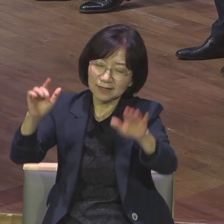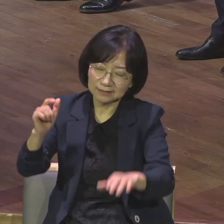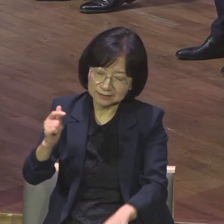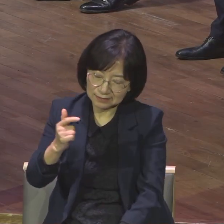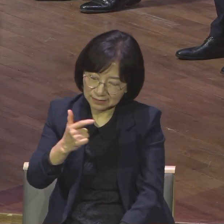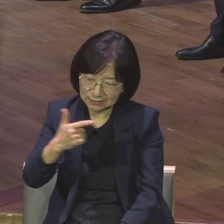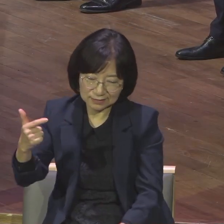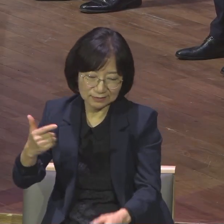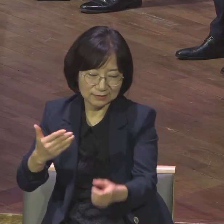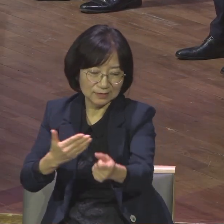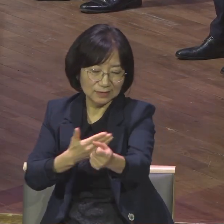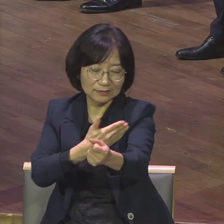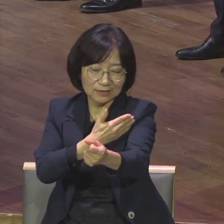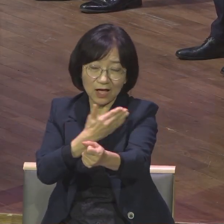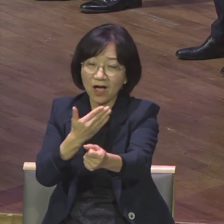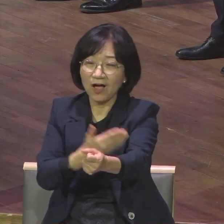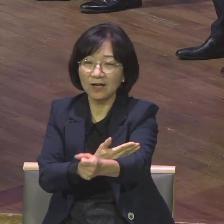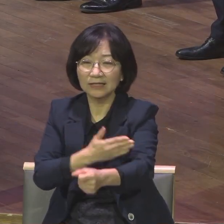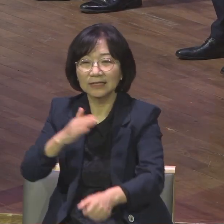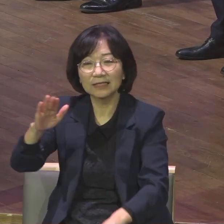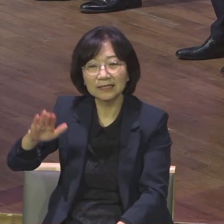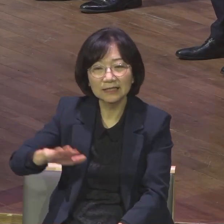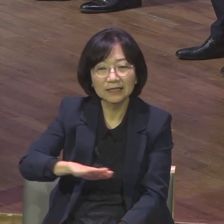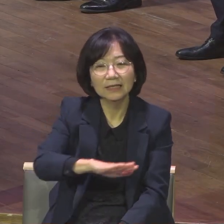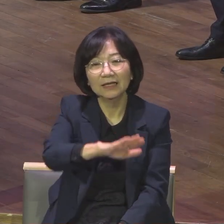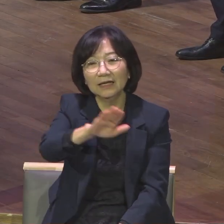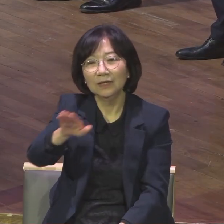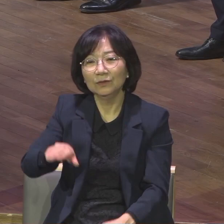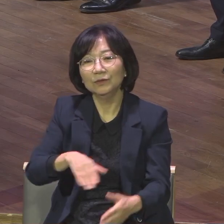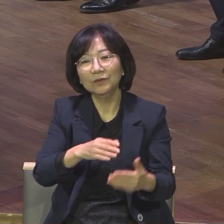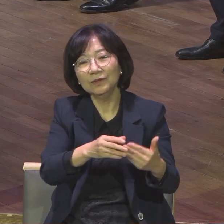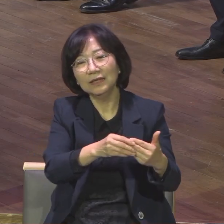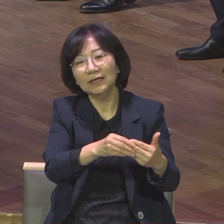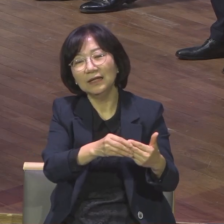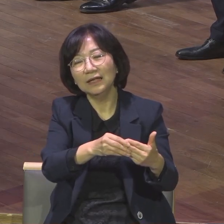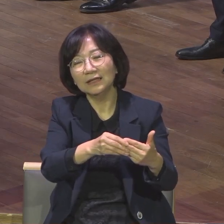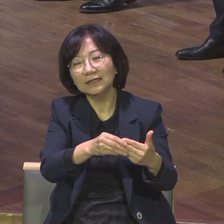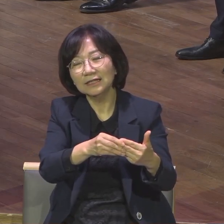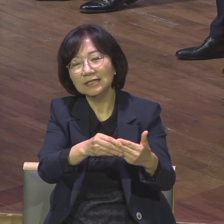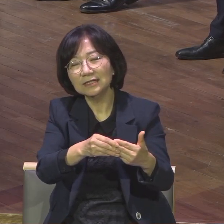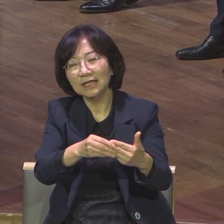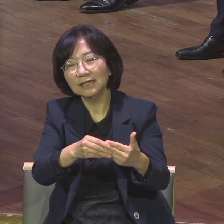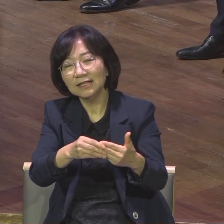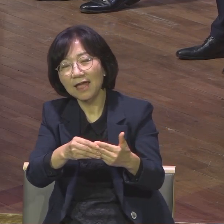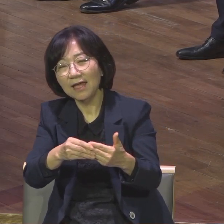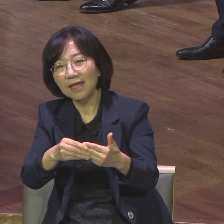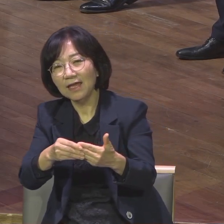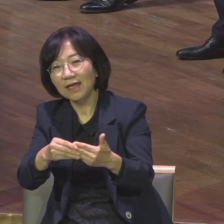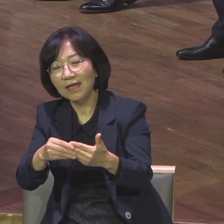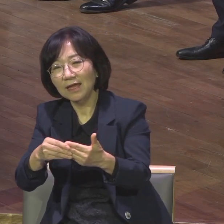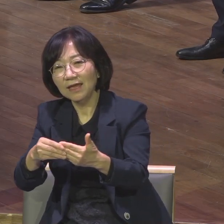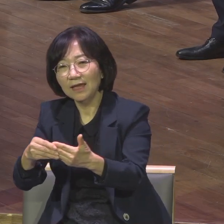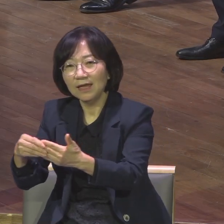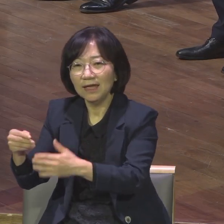하늘의 크신 능력이 우리 이끄시네